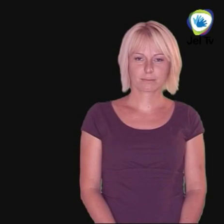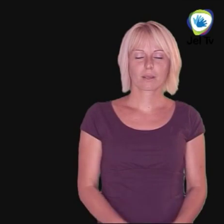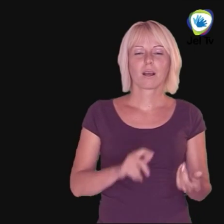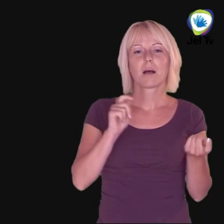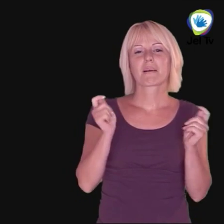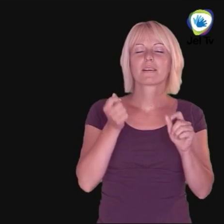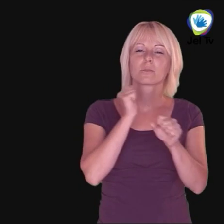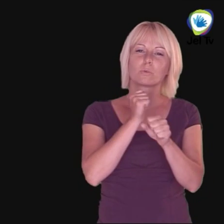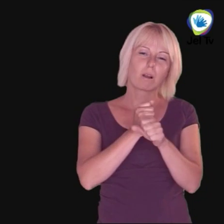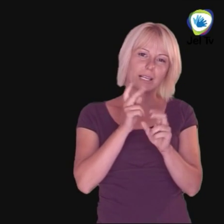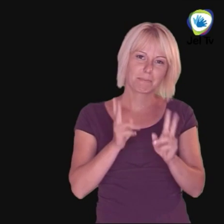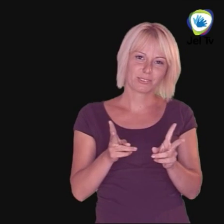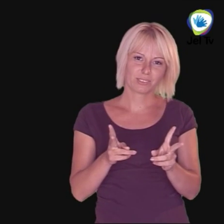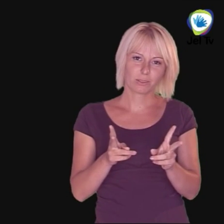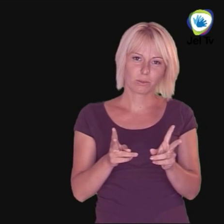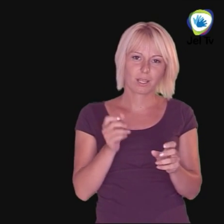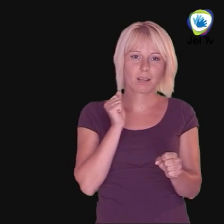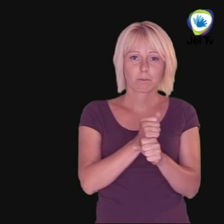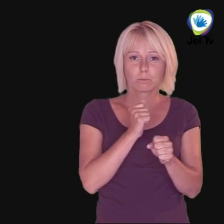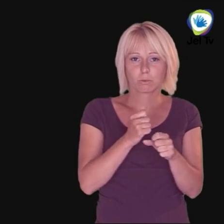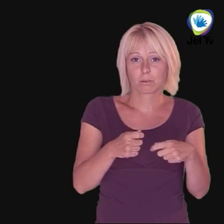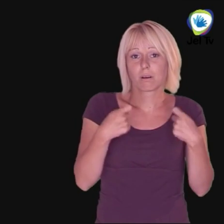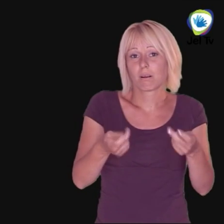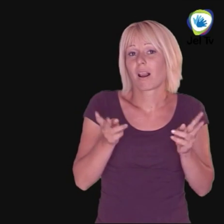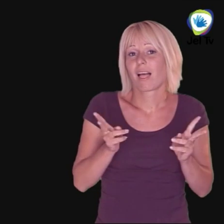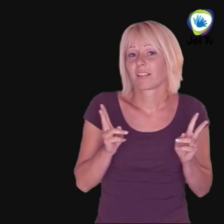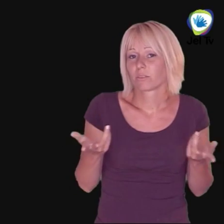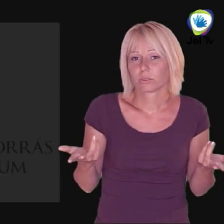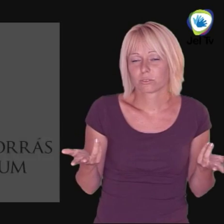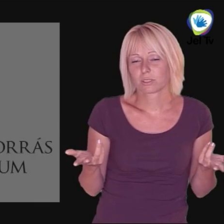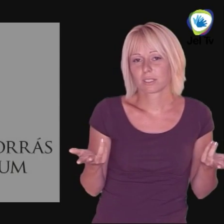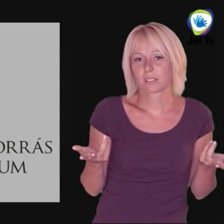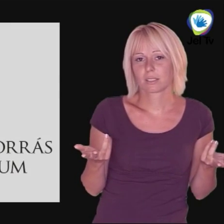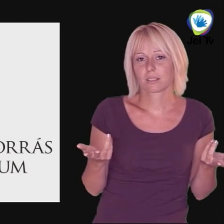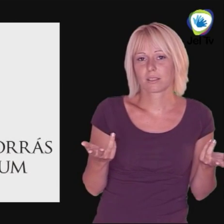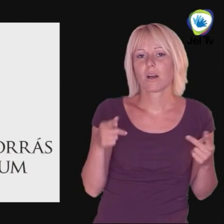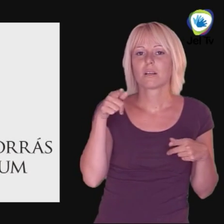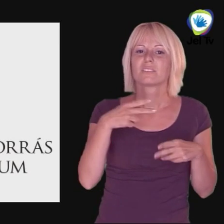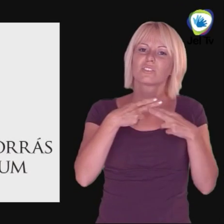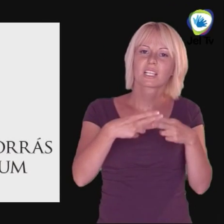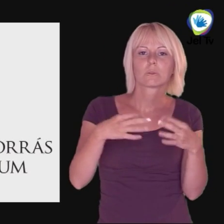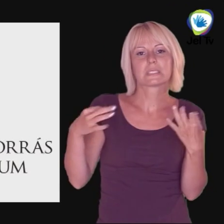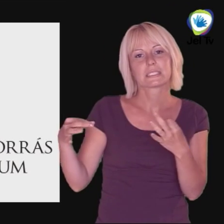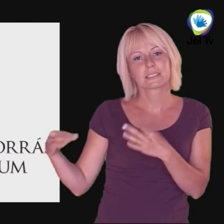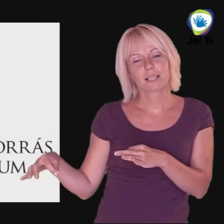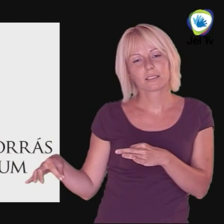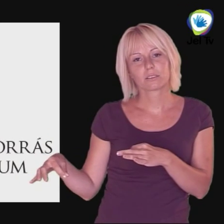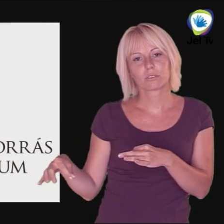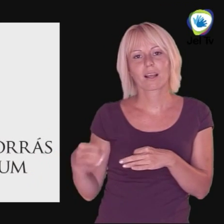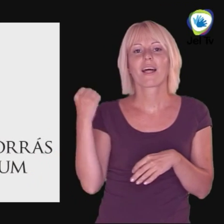A megváltozott munkaképességűek munkához jutási lehetőségeiről, az ezt segítő intézkedésekről